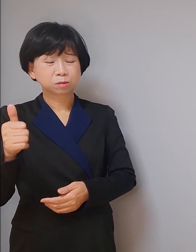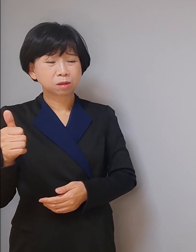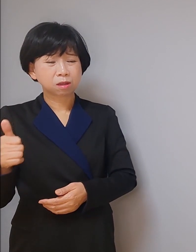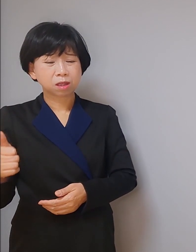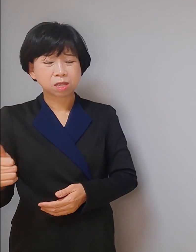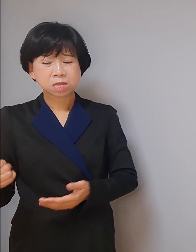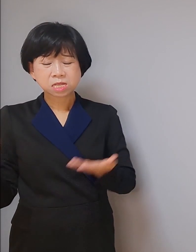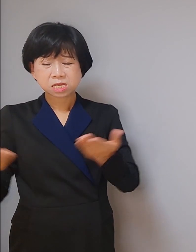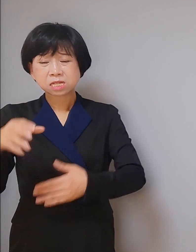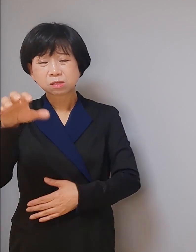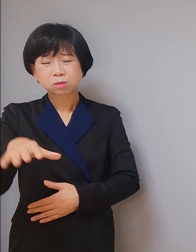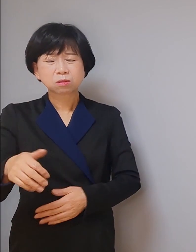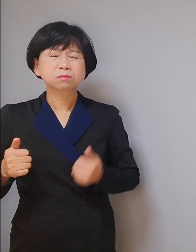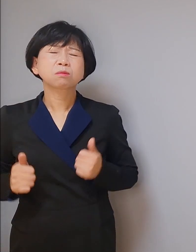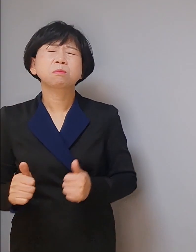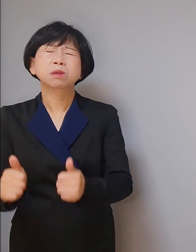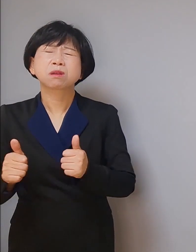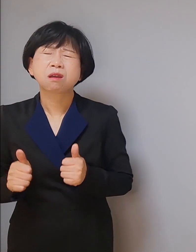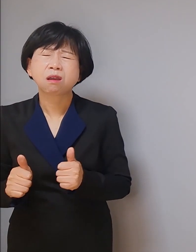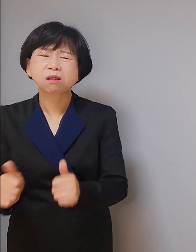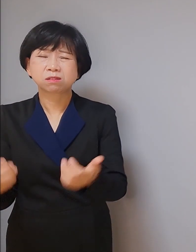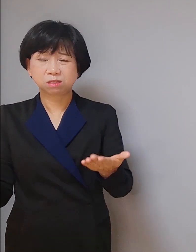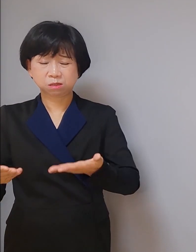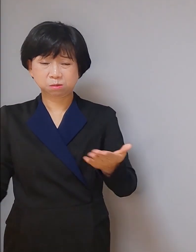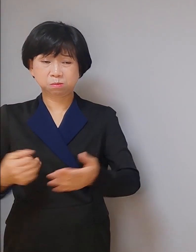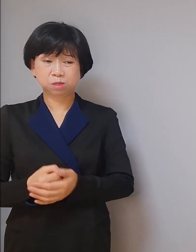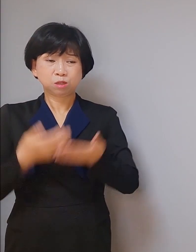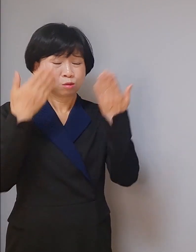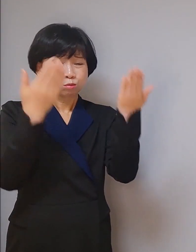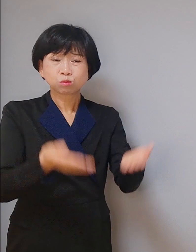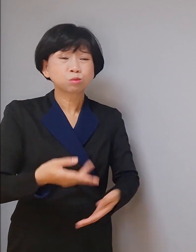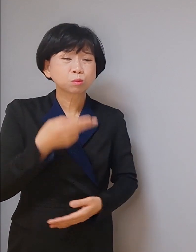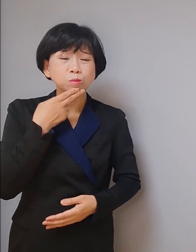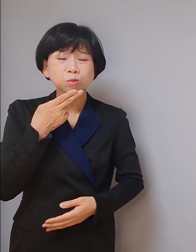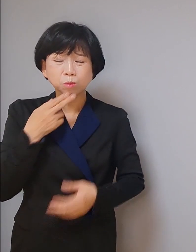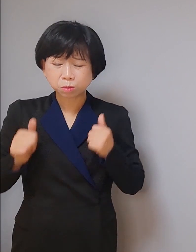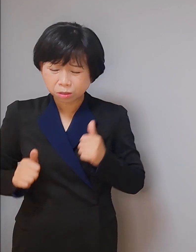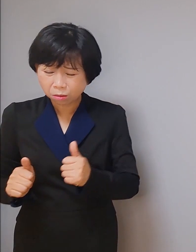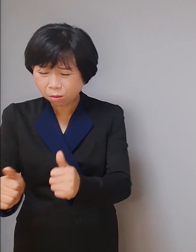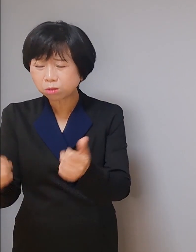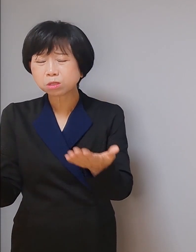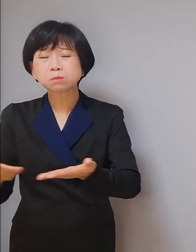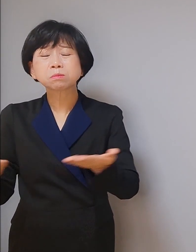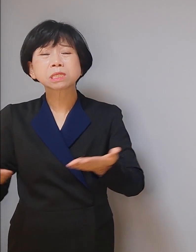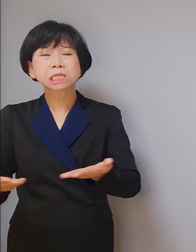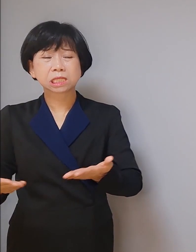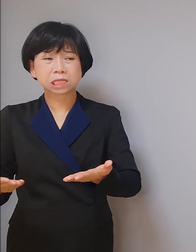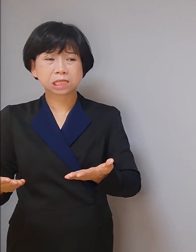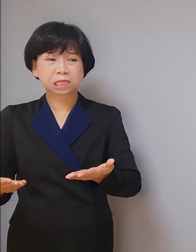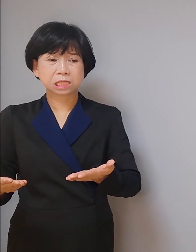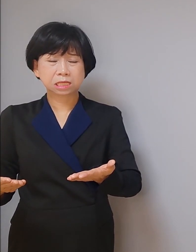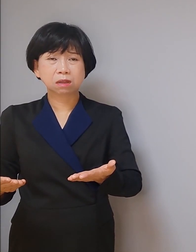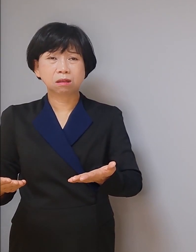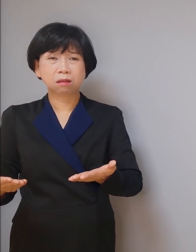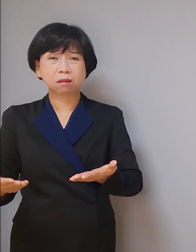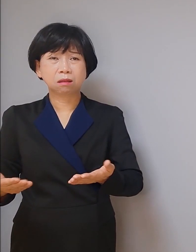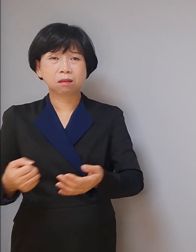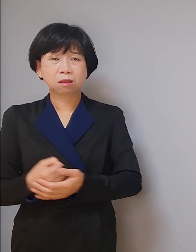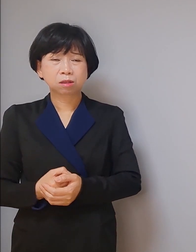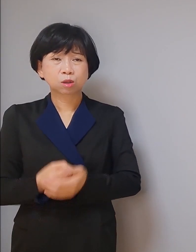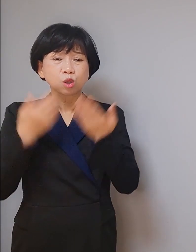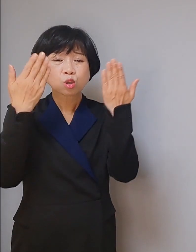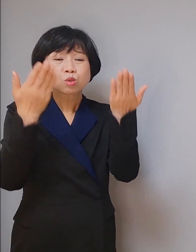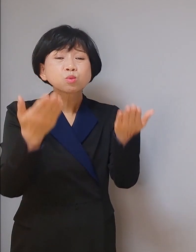열심히 일했는지, 휴가도 없이 얼마나 매년 열심히 일했는지 지금까지 쌓여온 휴가가